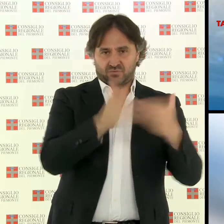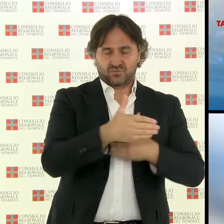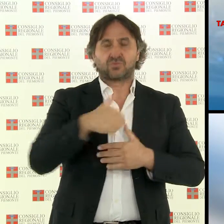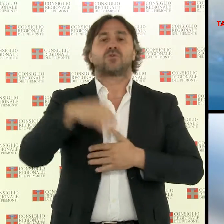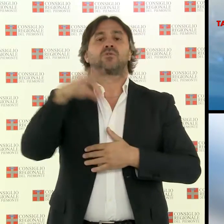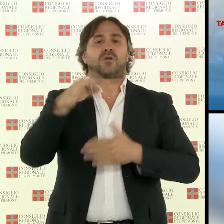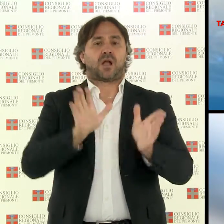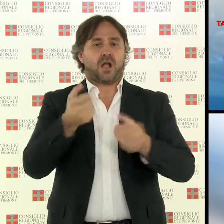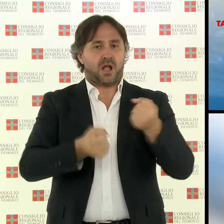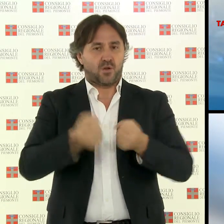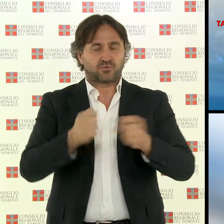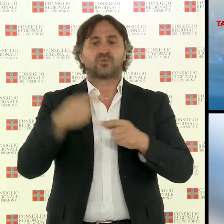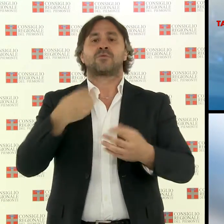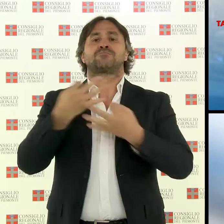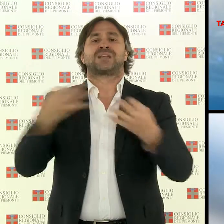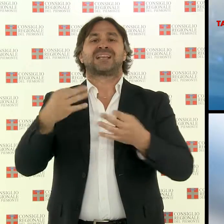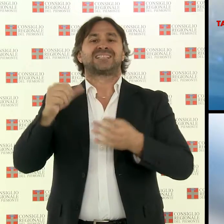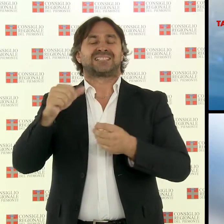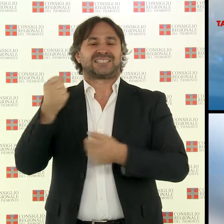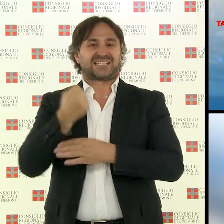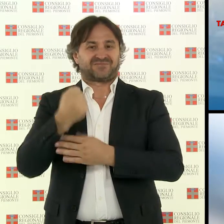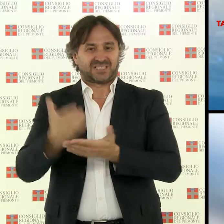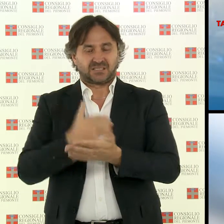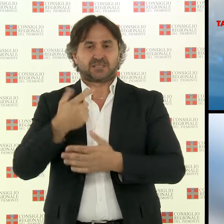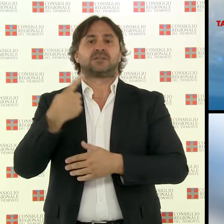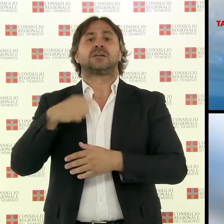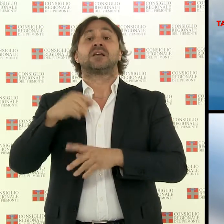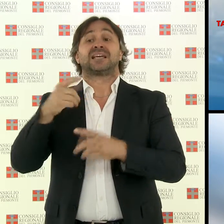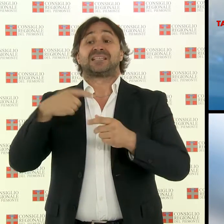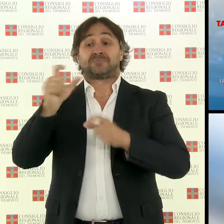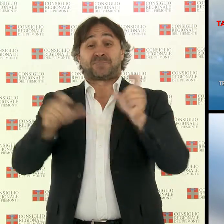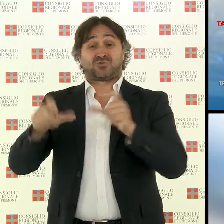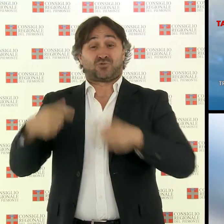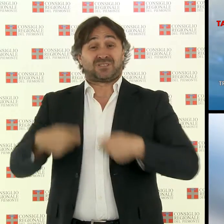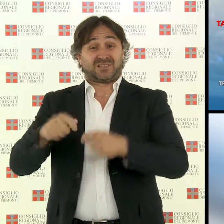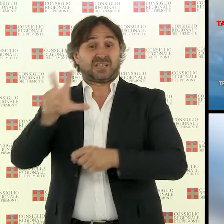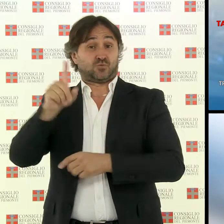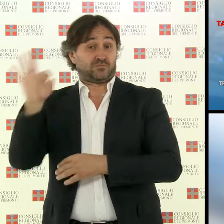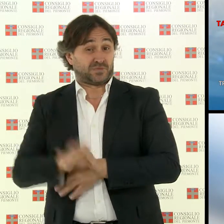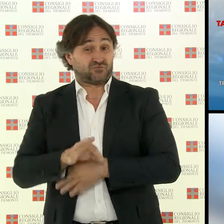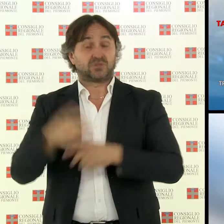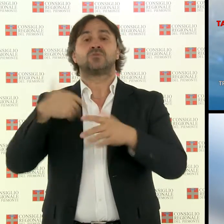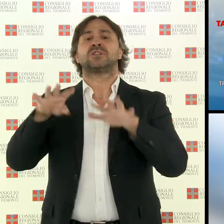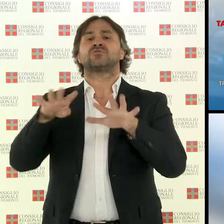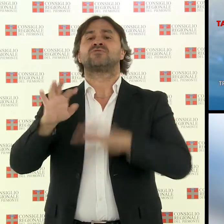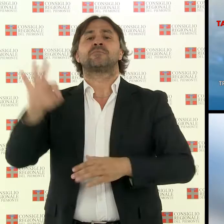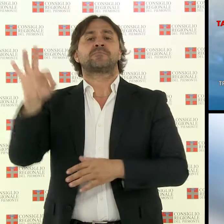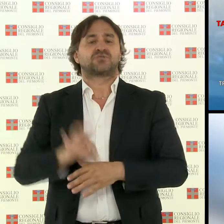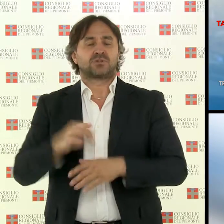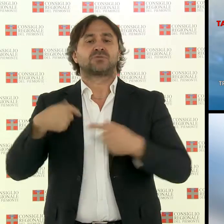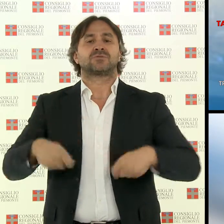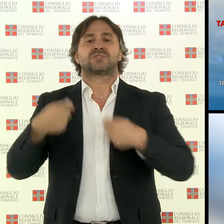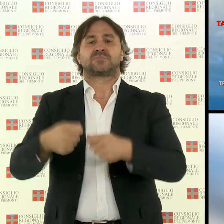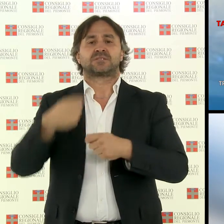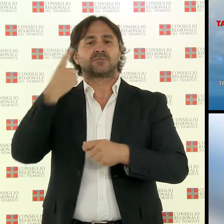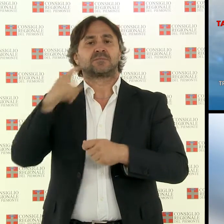34% per l'acquisto di beni e servizi, il 31% di costi del personale e della comunicazione e il 19% di spese